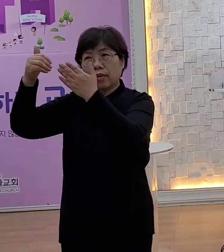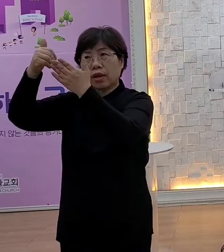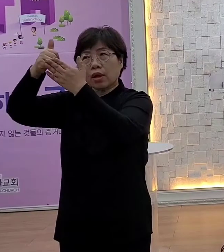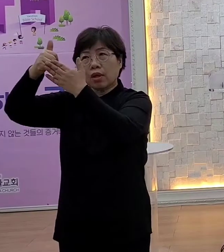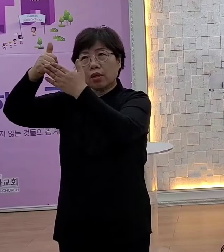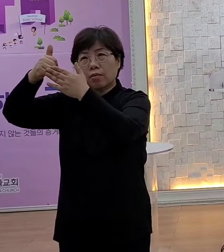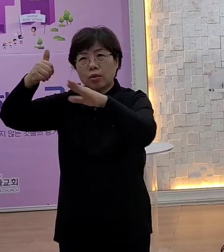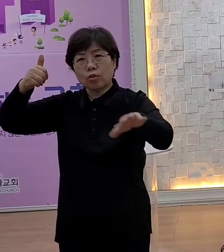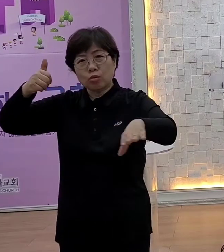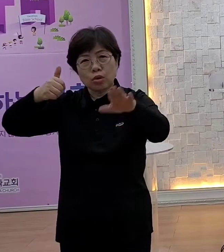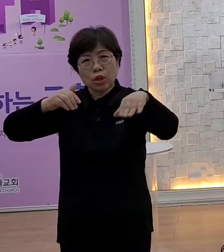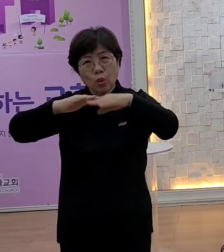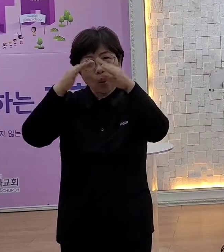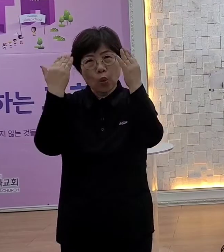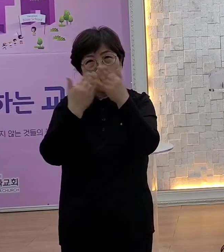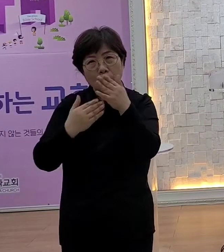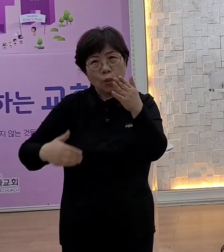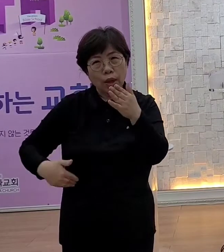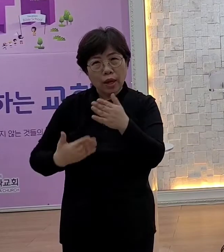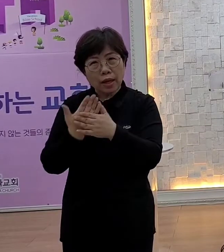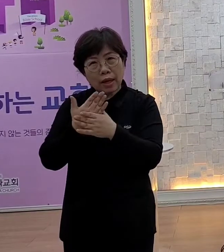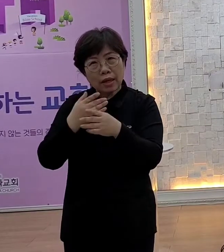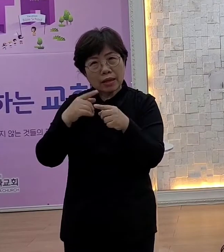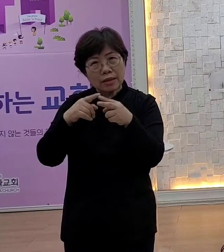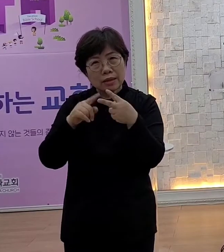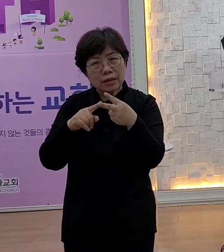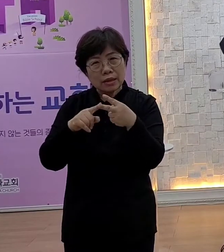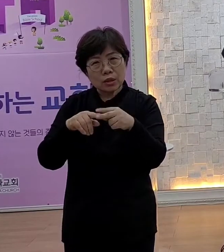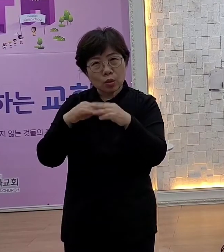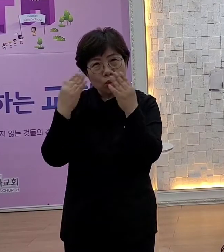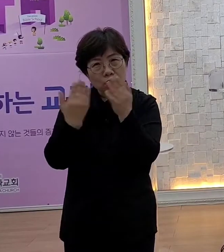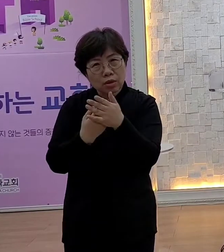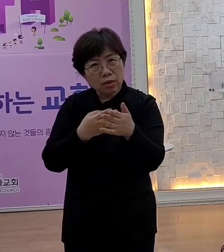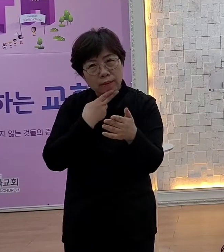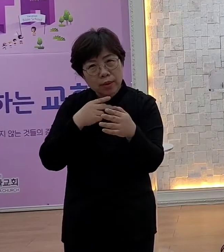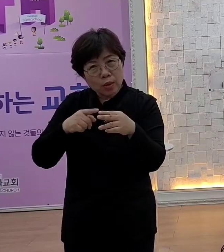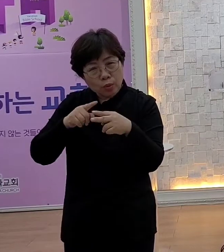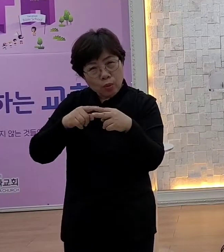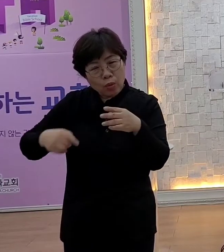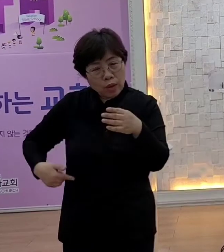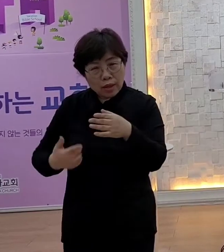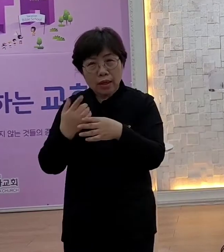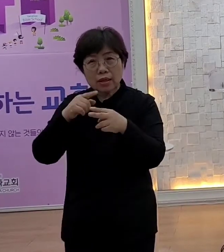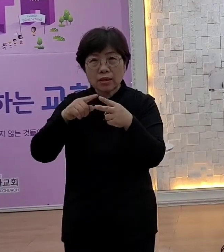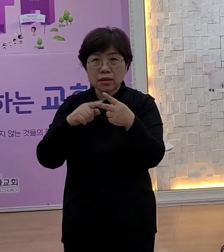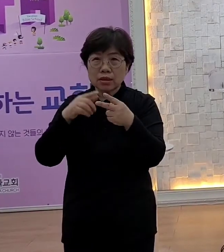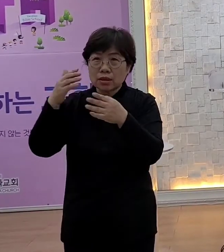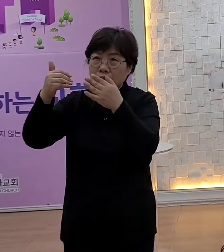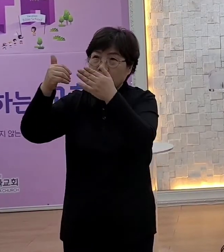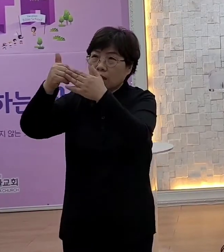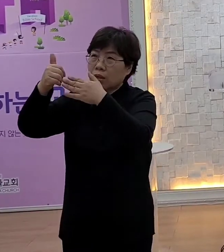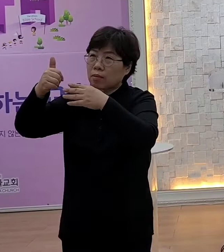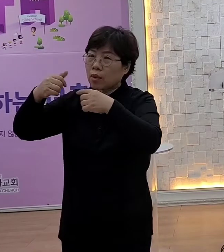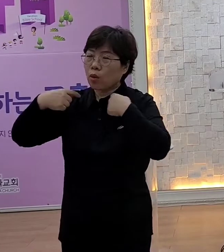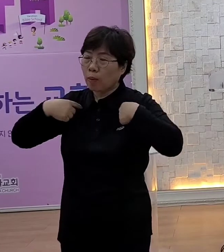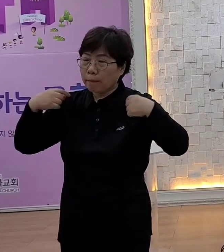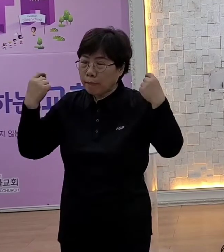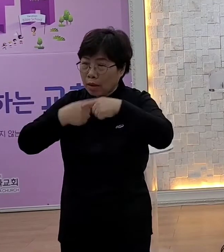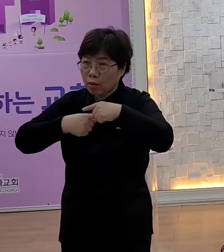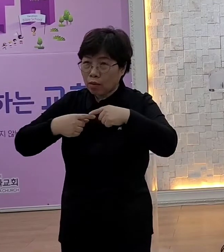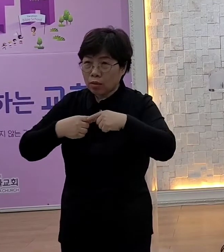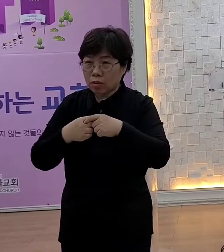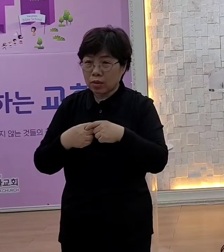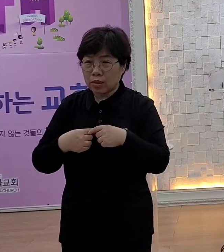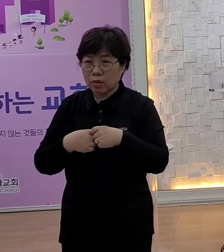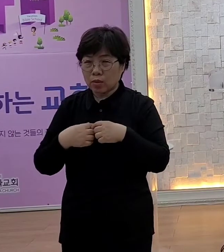온전하게 뭐 완전하게 회개를 하고 안 하고 이 중요한 게 아니고 막 상복을 입고 하나님 믿는다 그러고 막 죄만